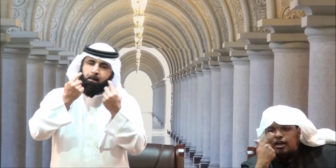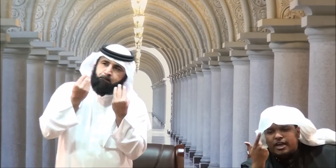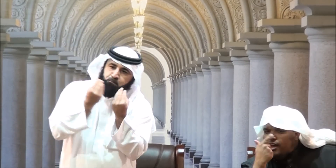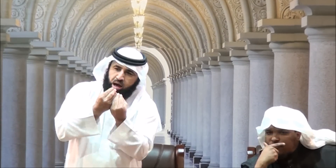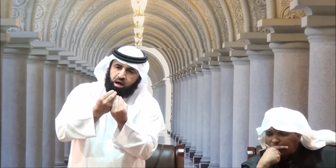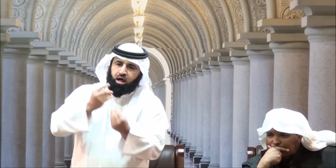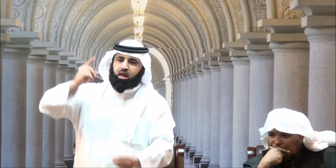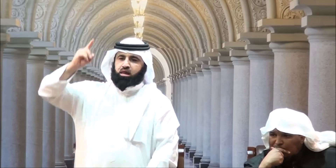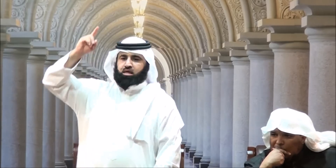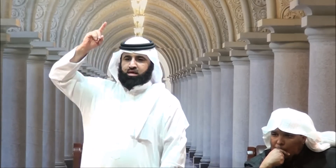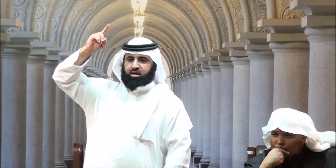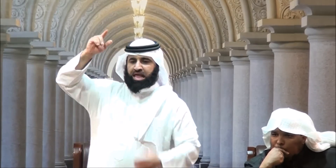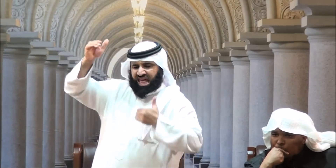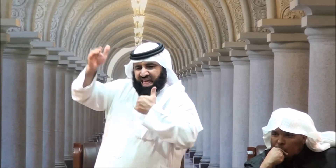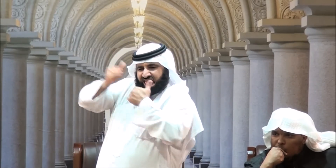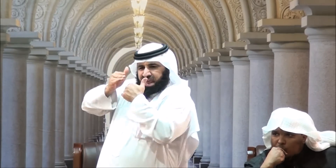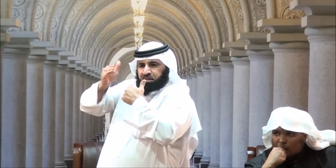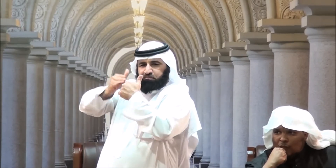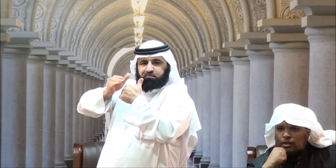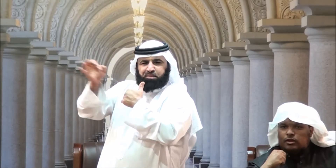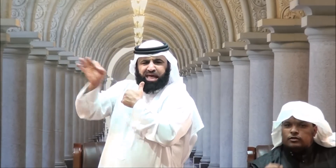من الله